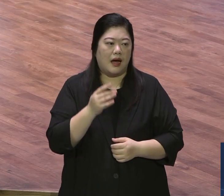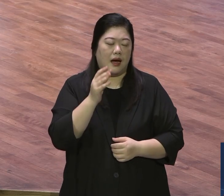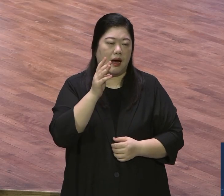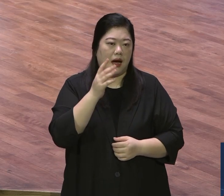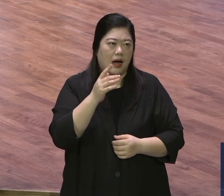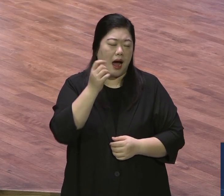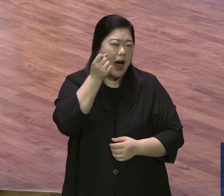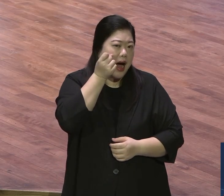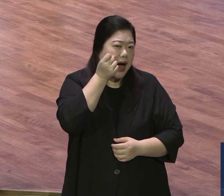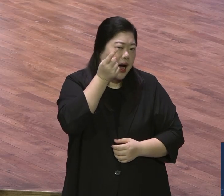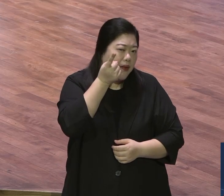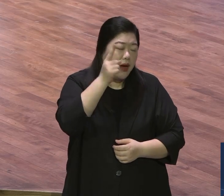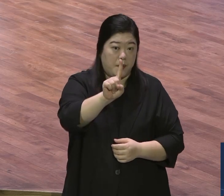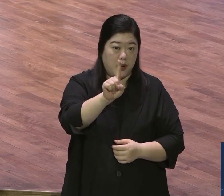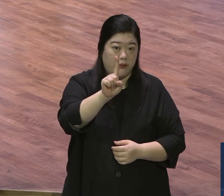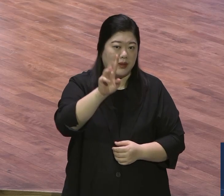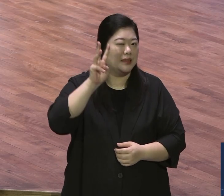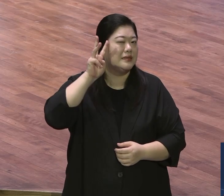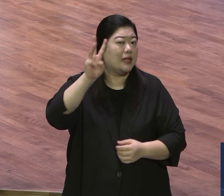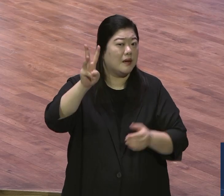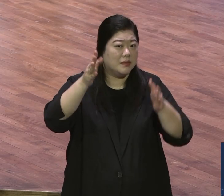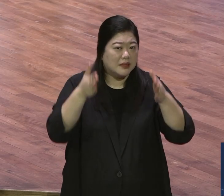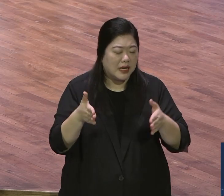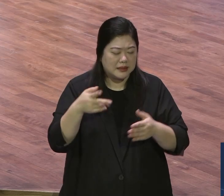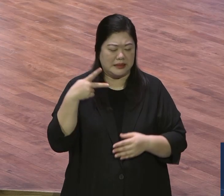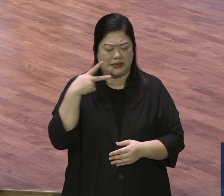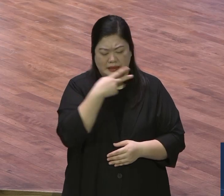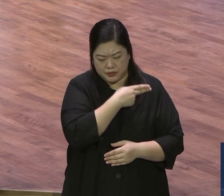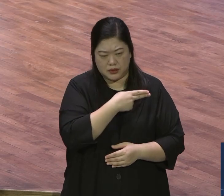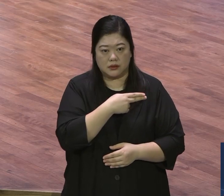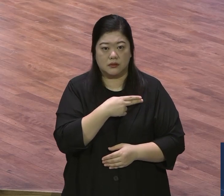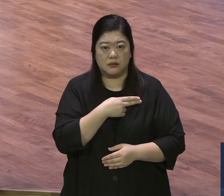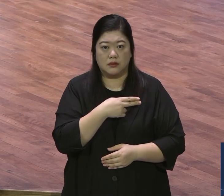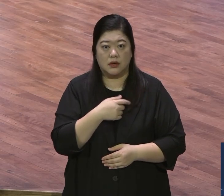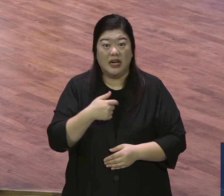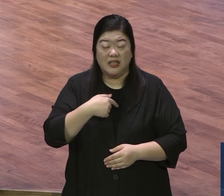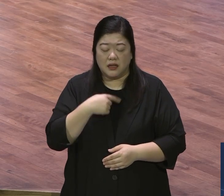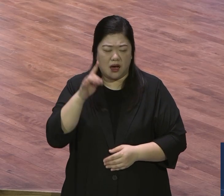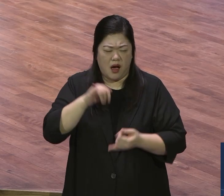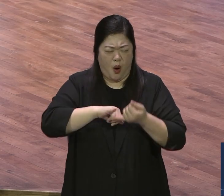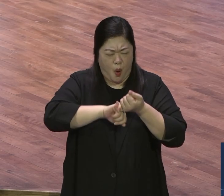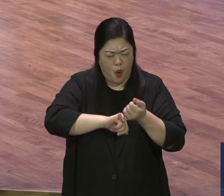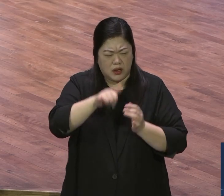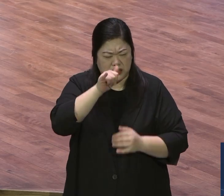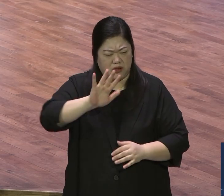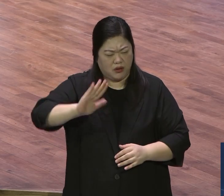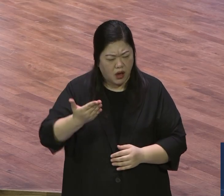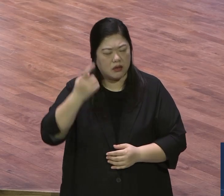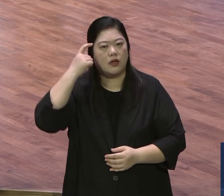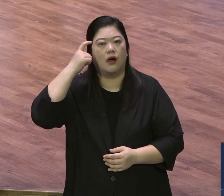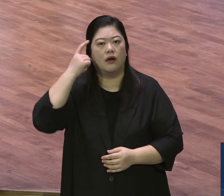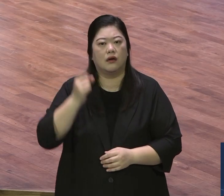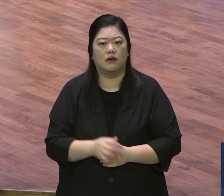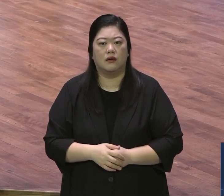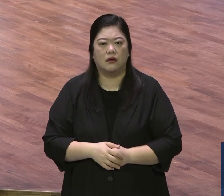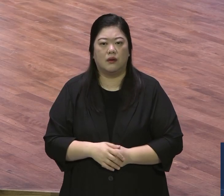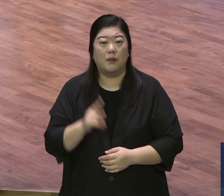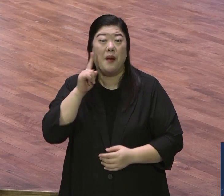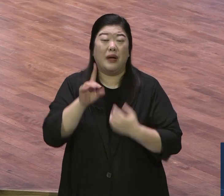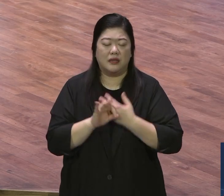검식해야 되는 줄 알고 검식을 그냥 검식 소화만 돼도 검식